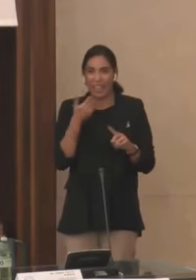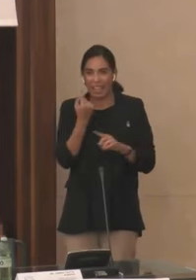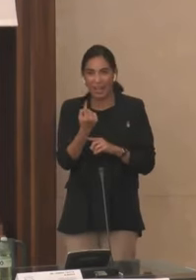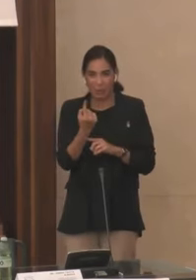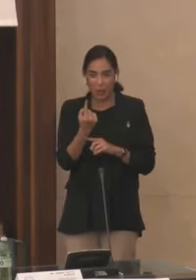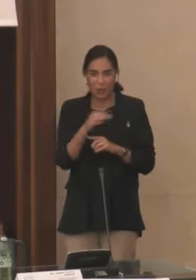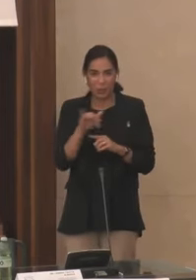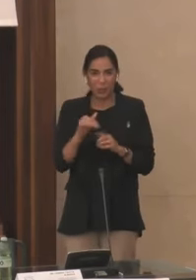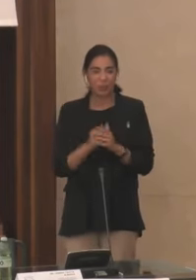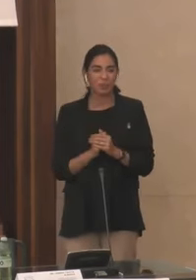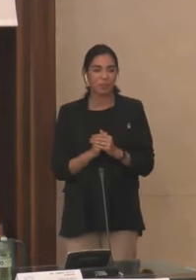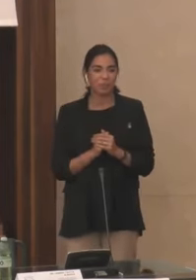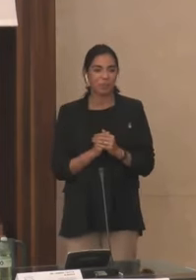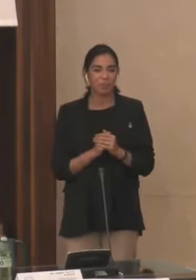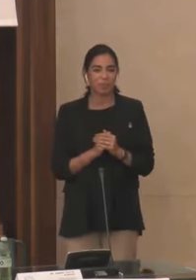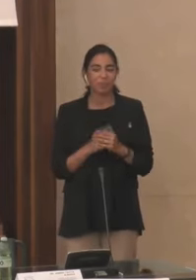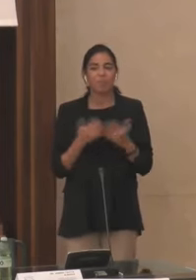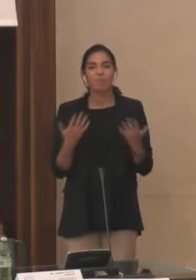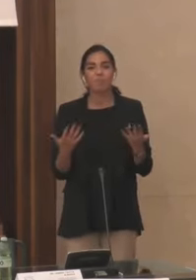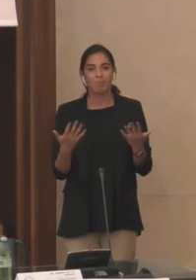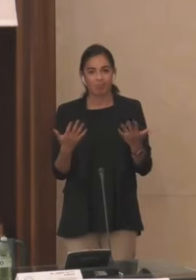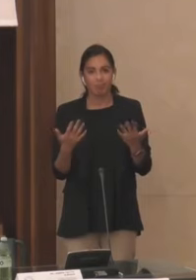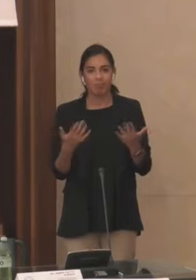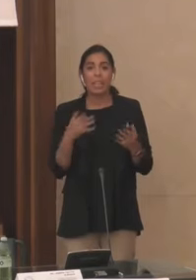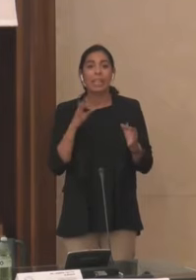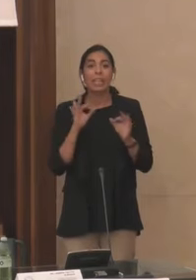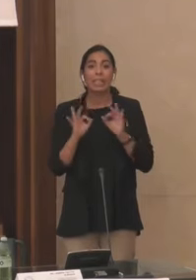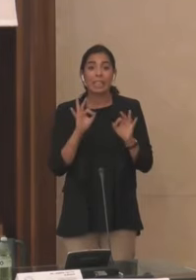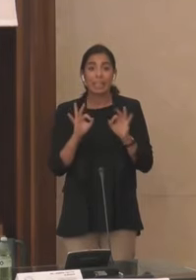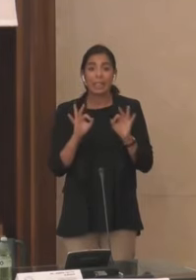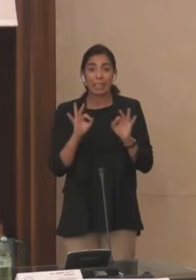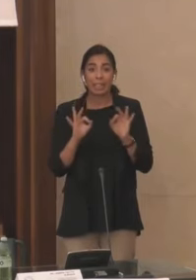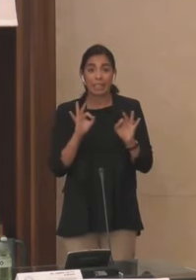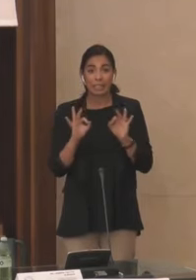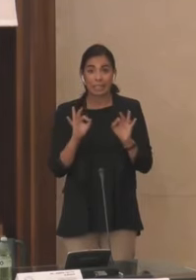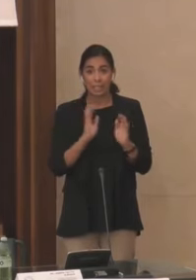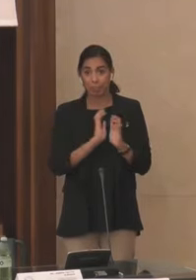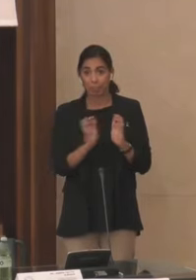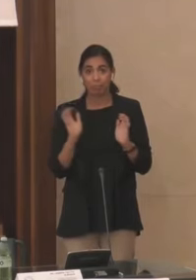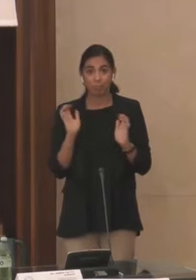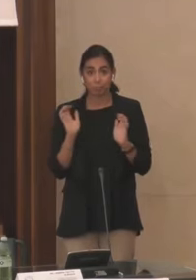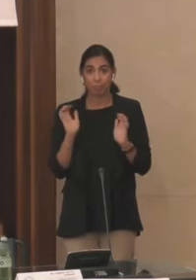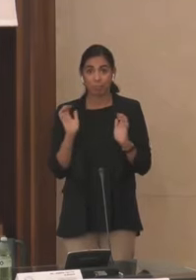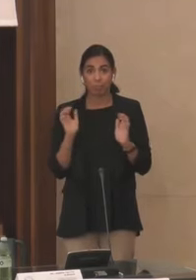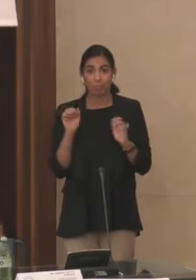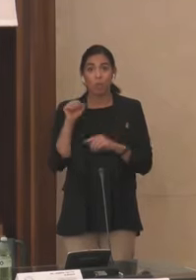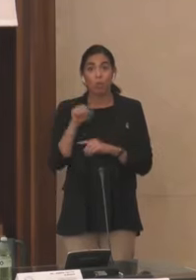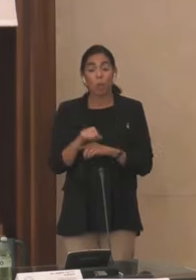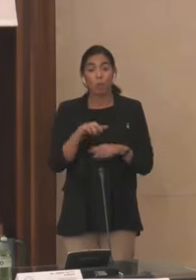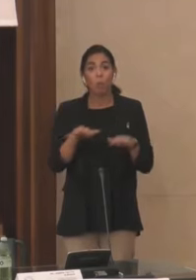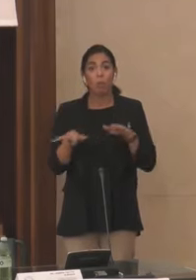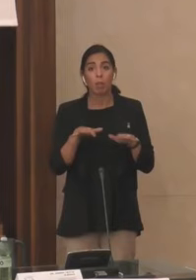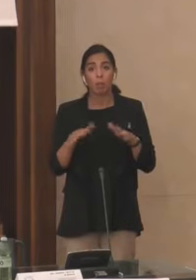dei problemi fondamentali delle critiche che vengono fatte a movimento di